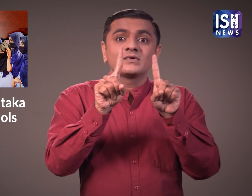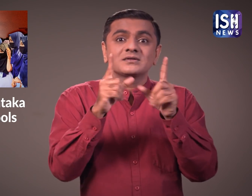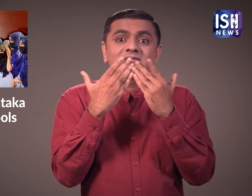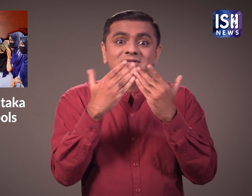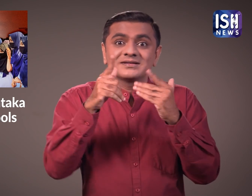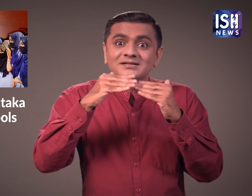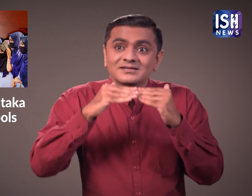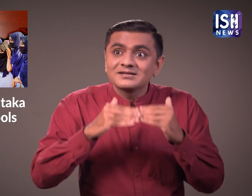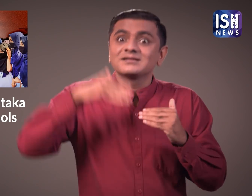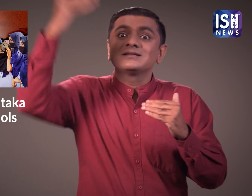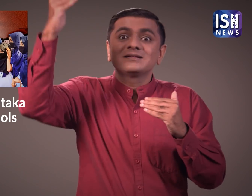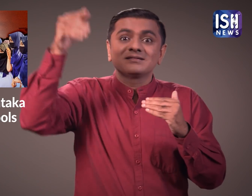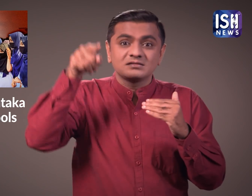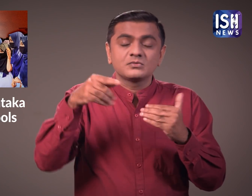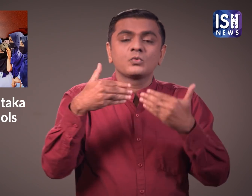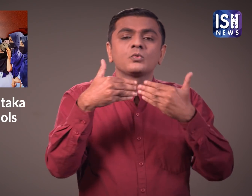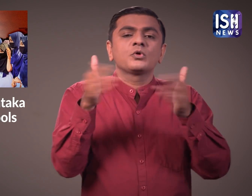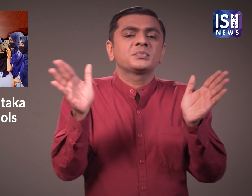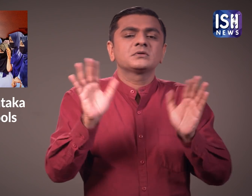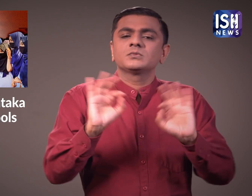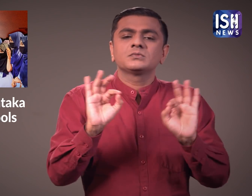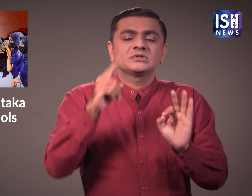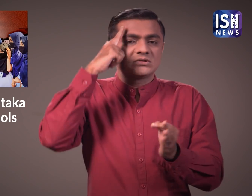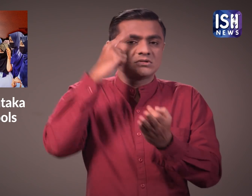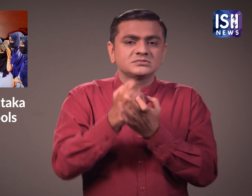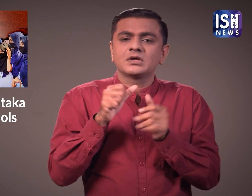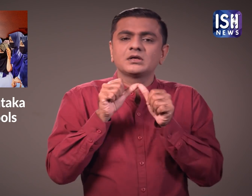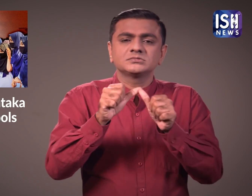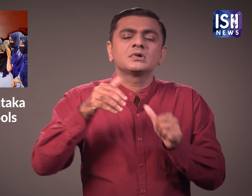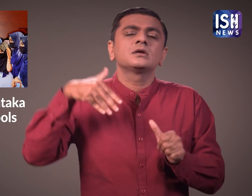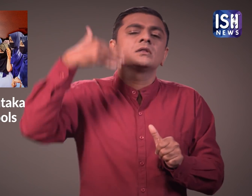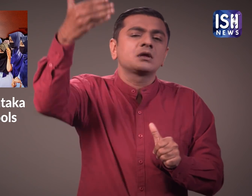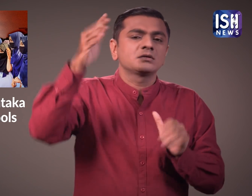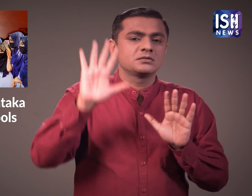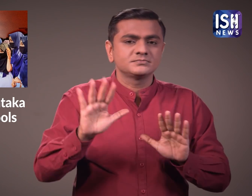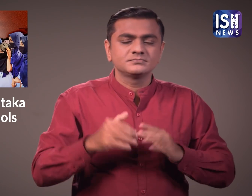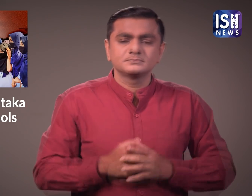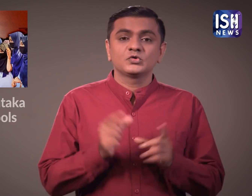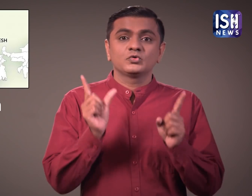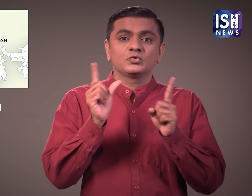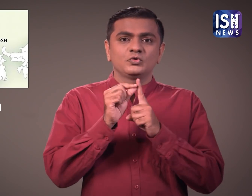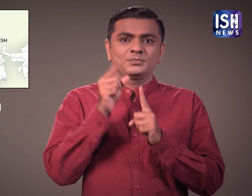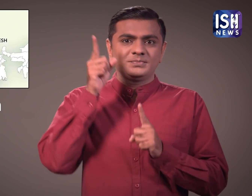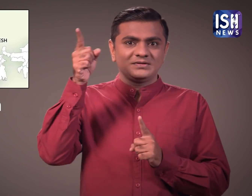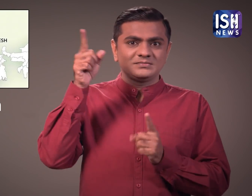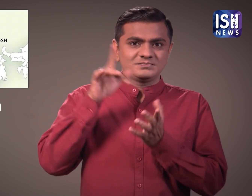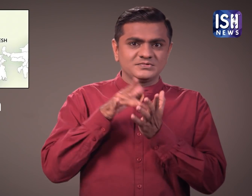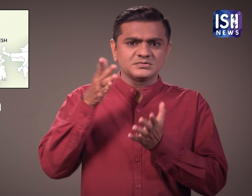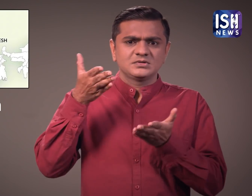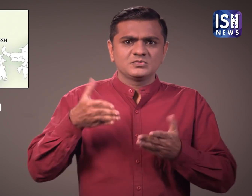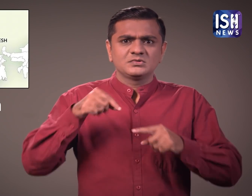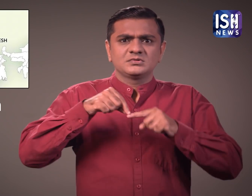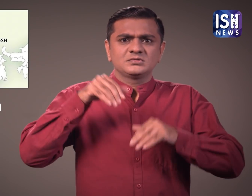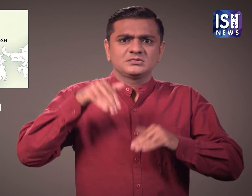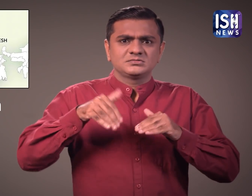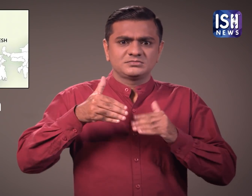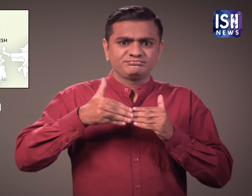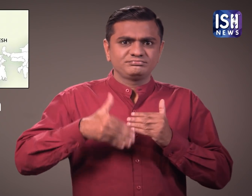ग्यारवी और उससे उपर के कक्षाओं के लिए स्कूल खोलने की घोशना बाद में की जाएगी। उत्तर प्रदेश में एक चुनावी रैली को संभुंदित